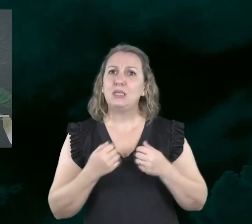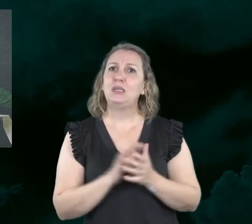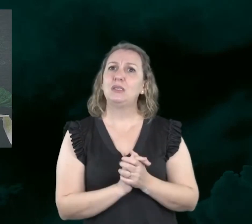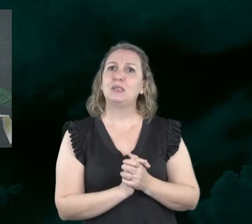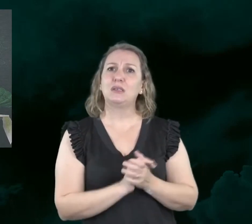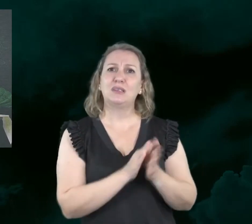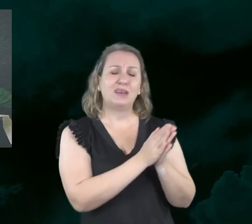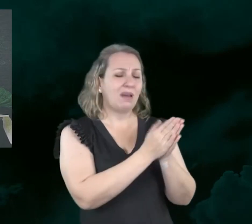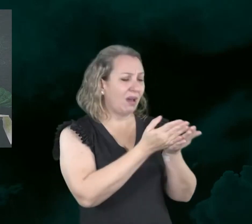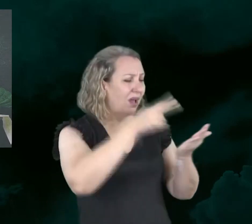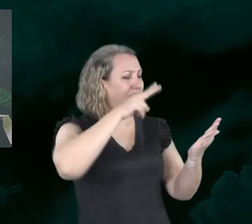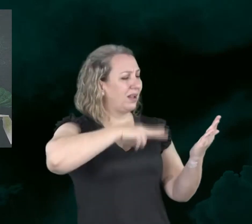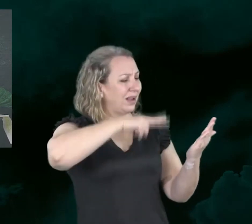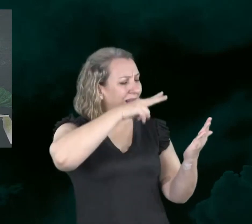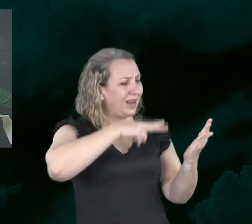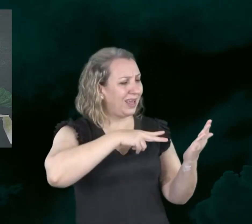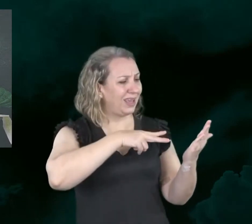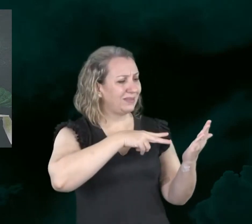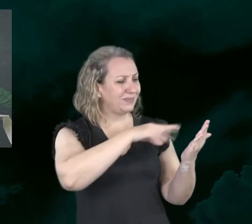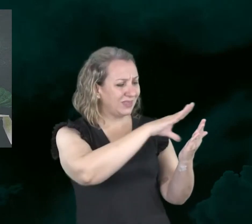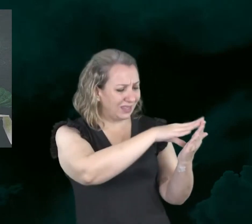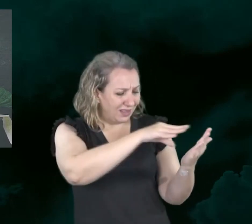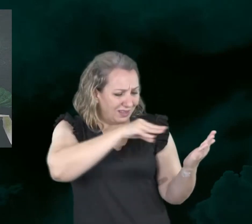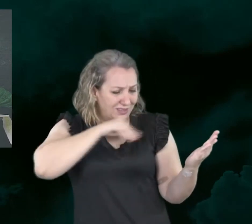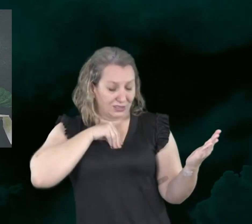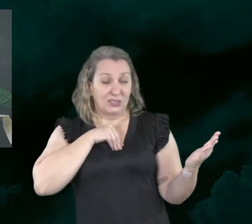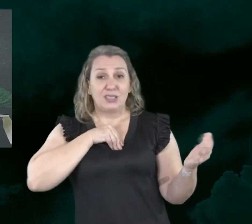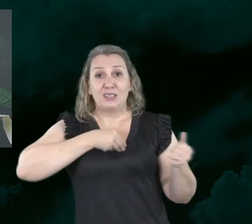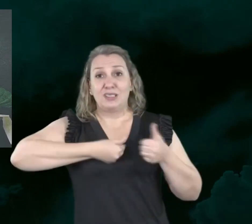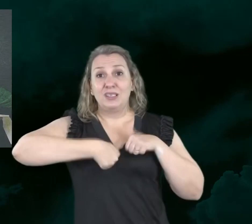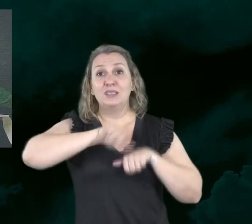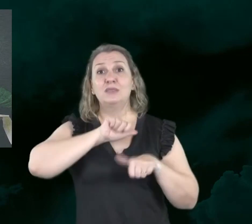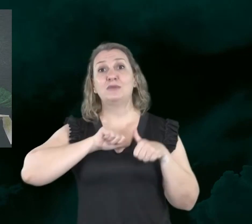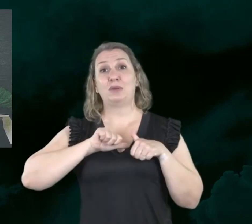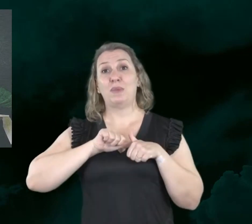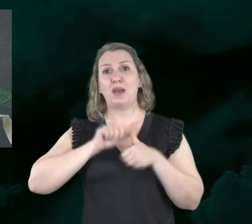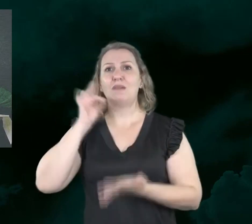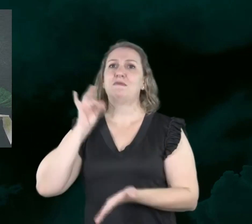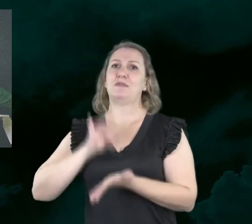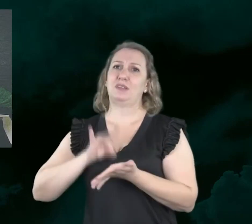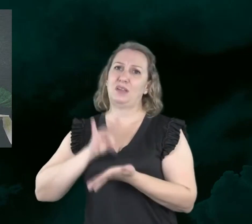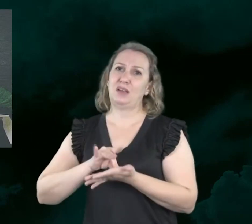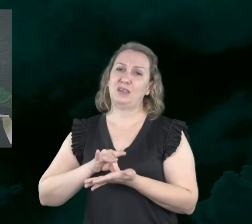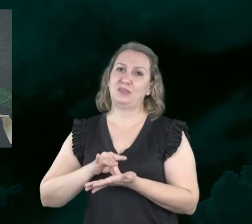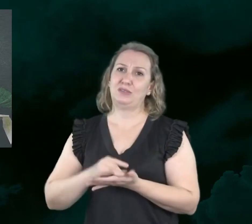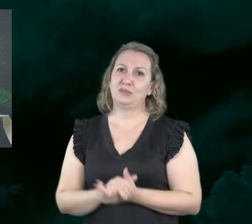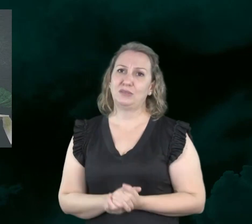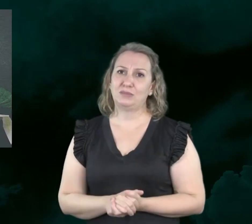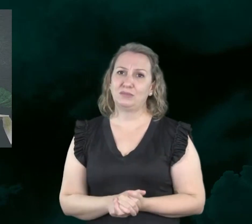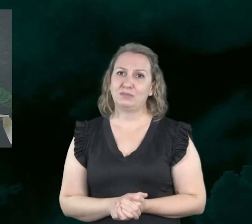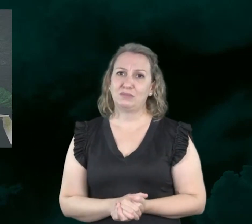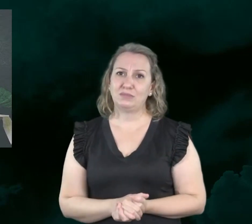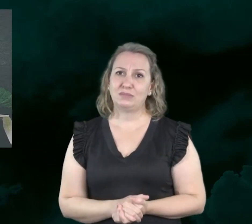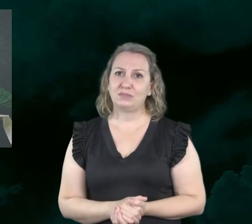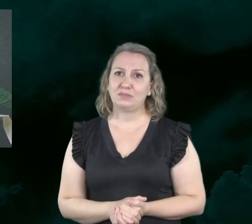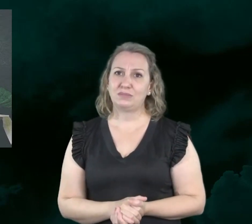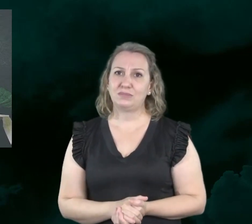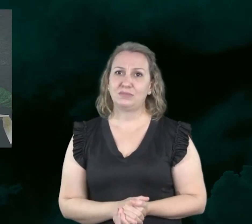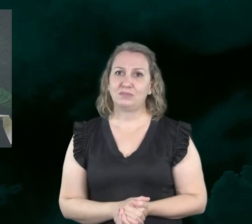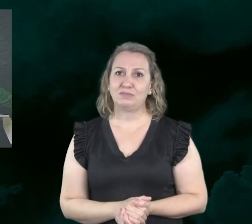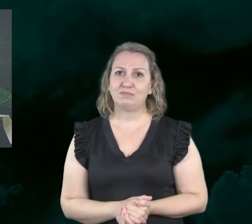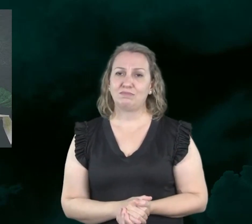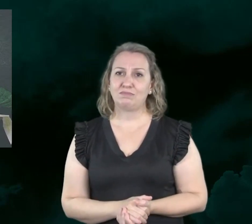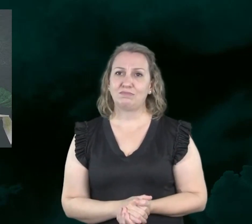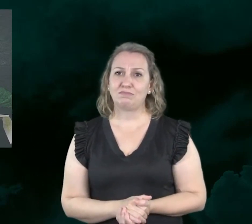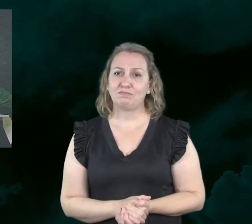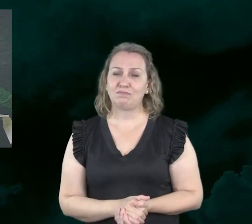que isso seja verdade, irmãos, aí vem um problema. Infelizmente nós homens, nós não